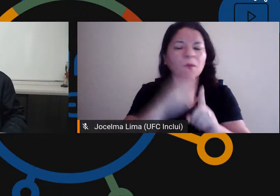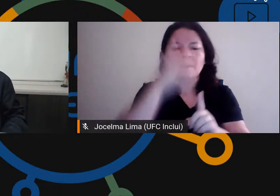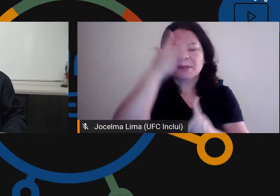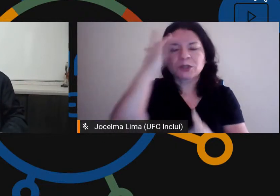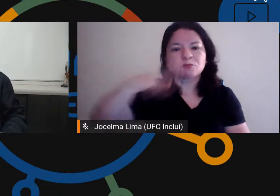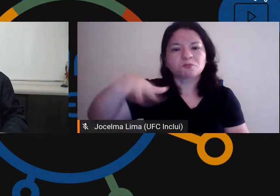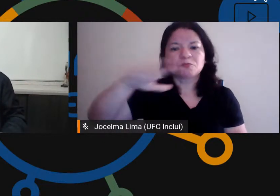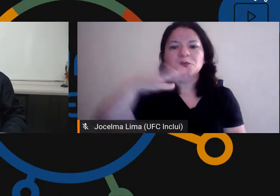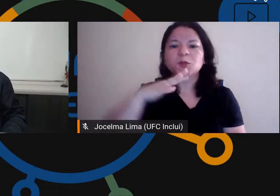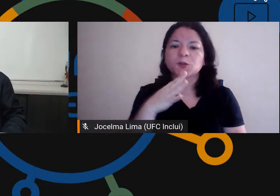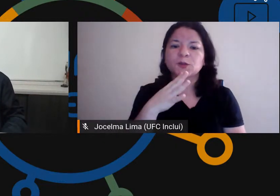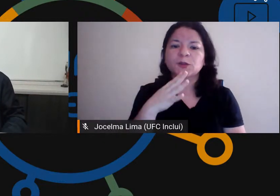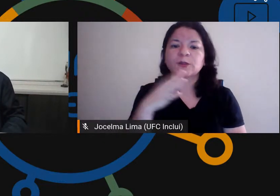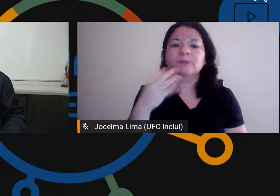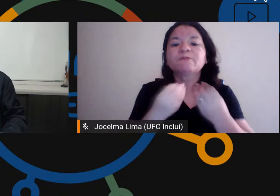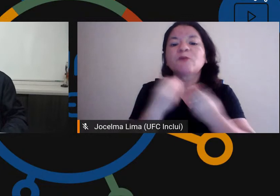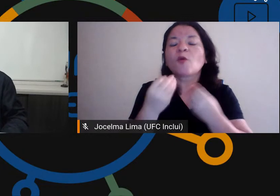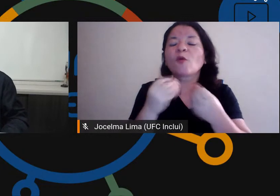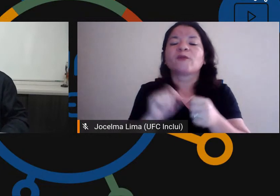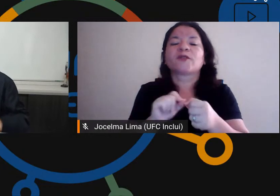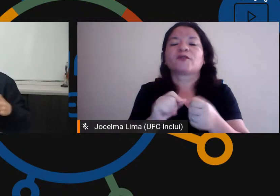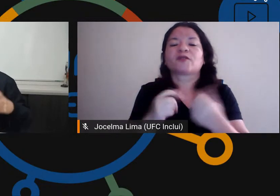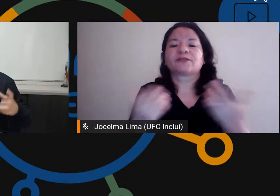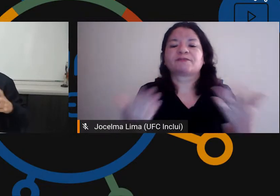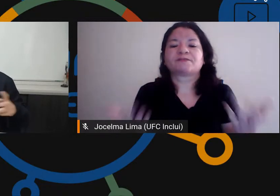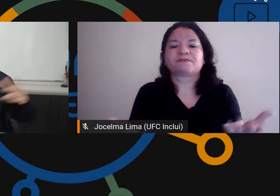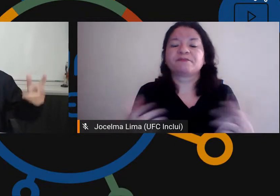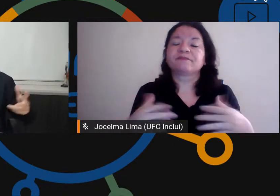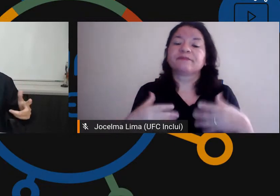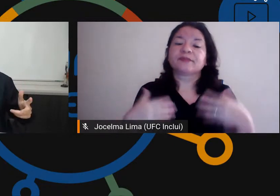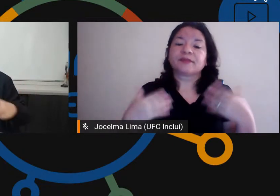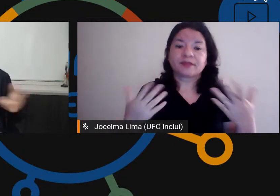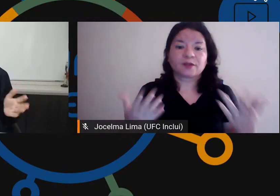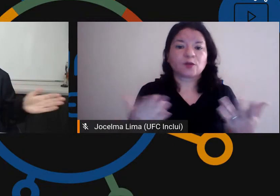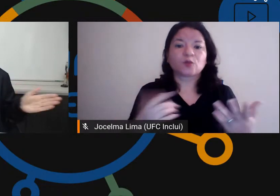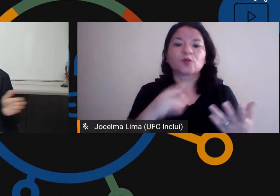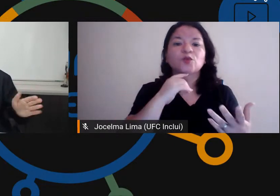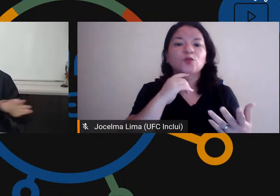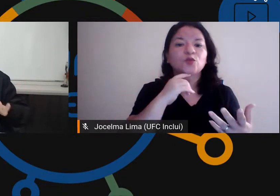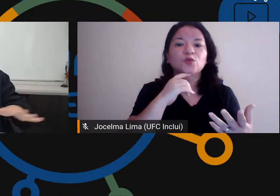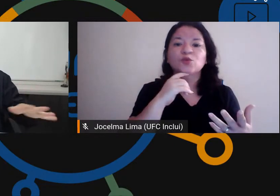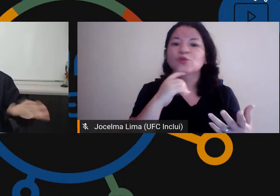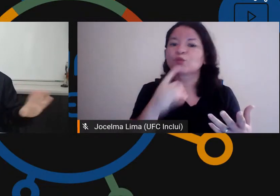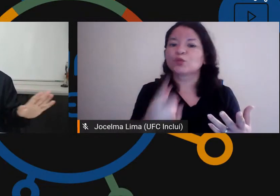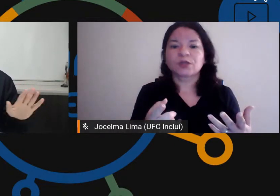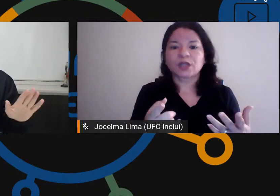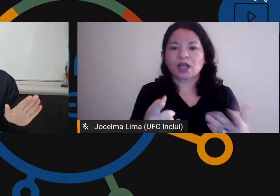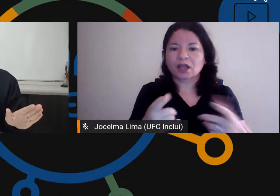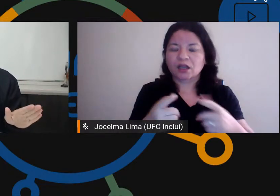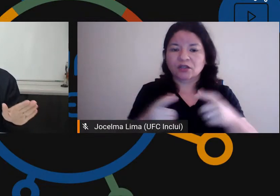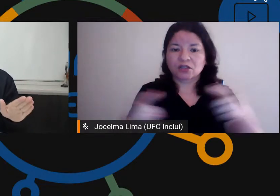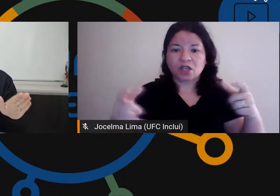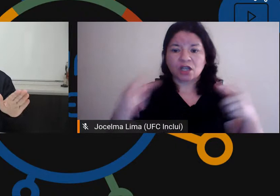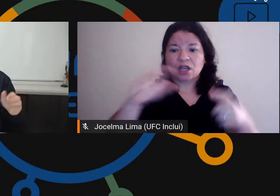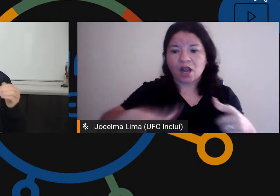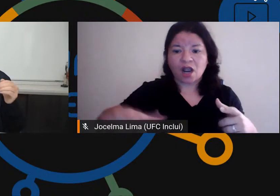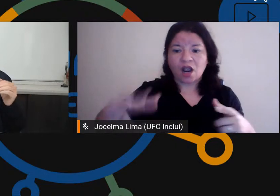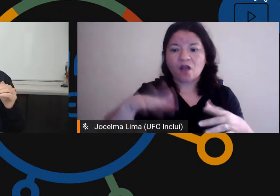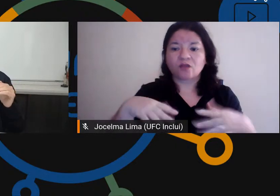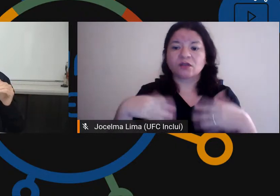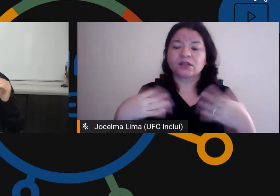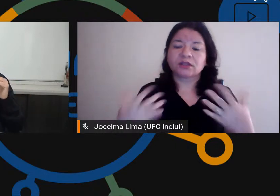Como é que faz, então? Não é? Então, como é? Não dá para generalizar? Se não dá para generalizar, então vamos rever algumas coisas